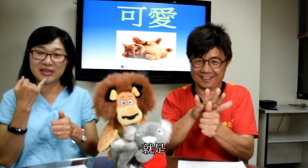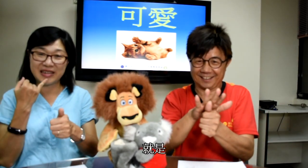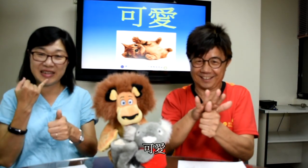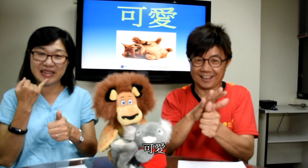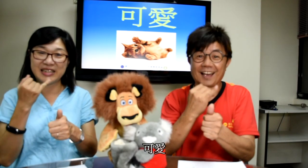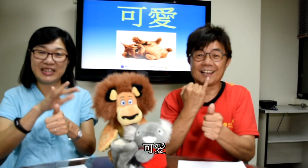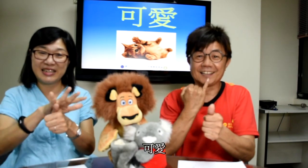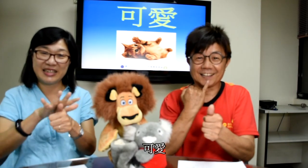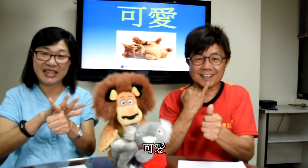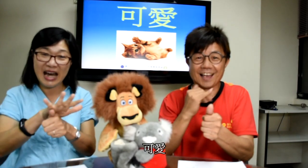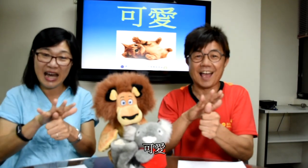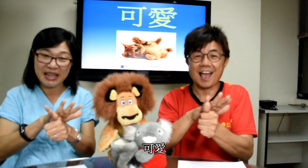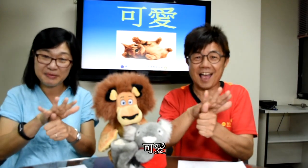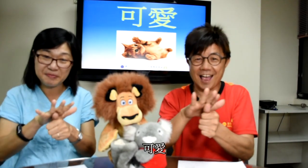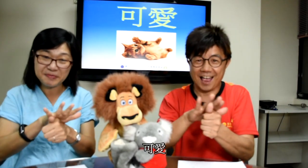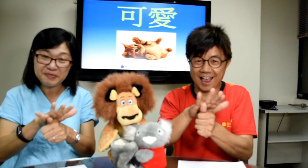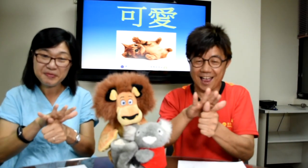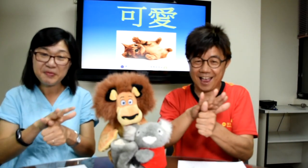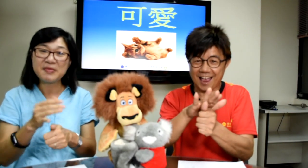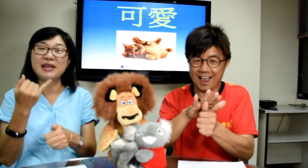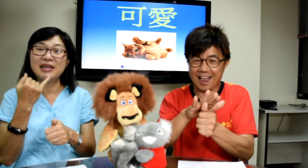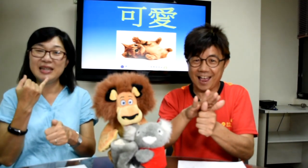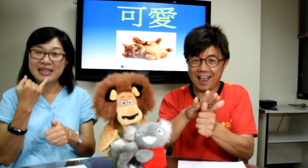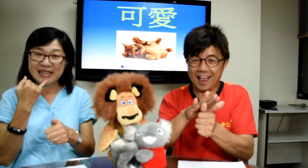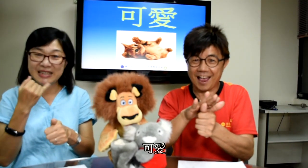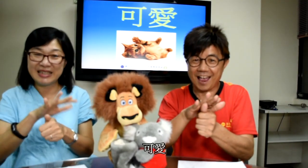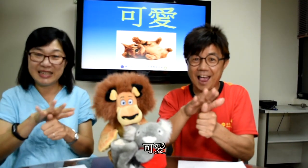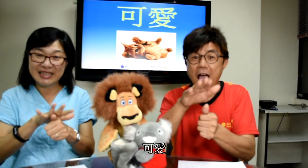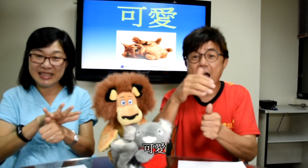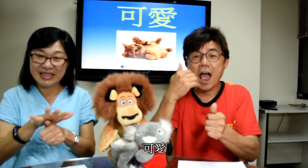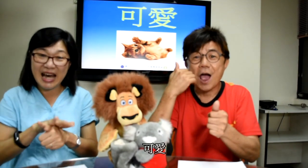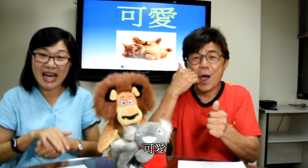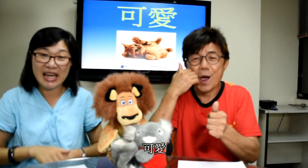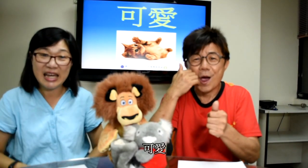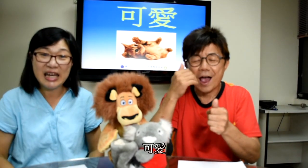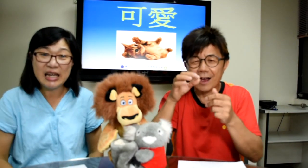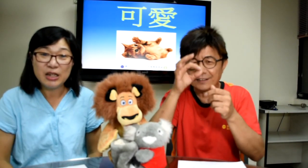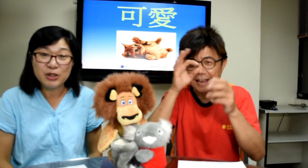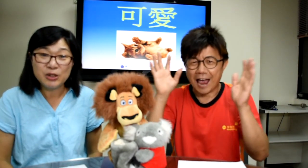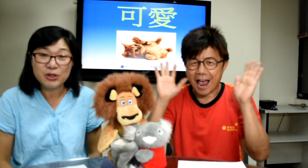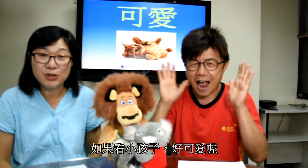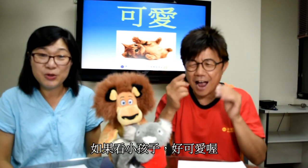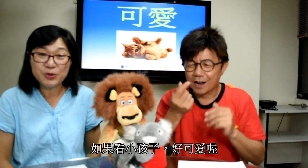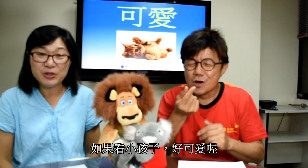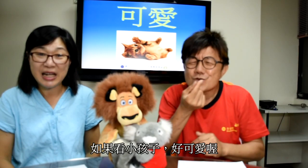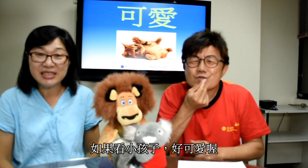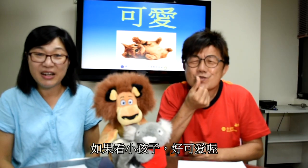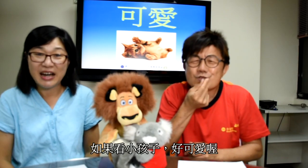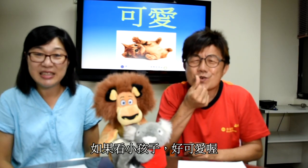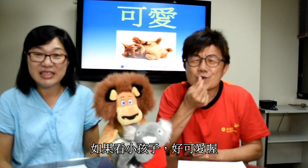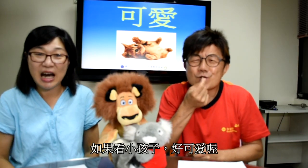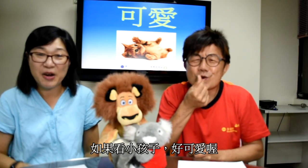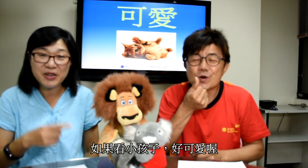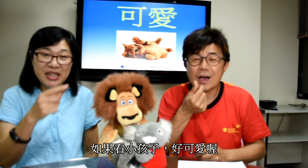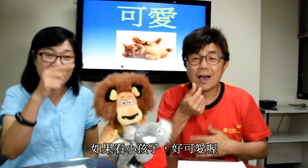可爱，可爱。如果看小孩子好可爱